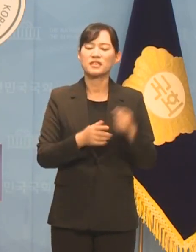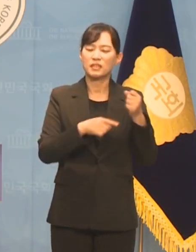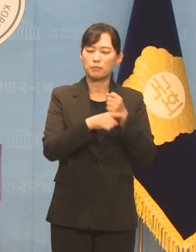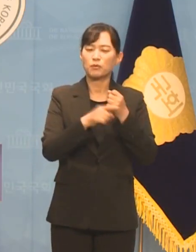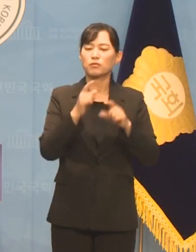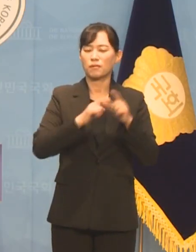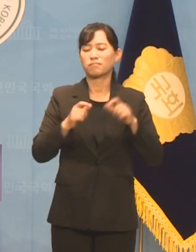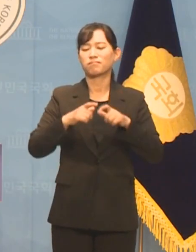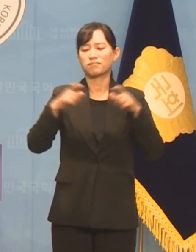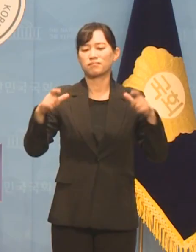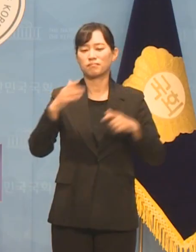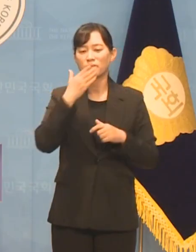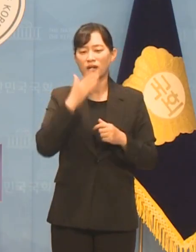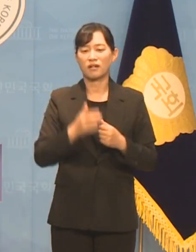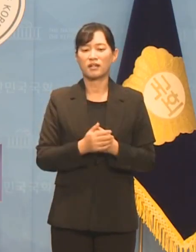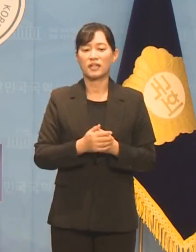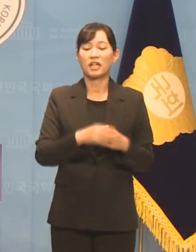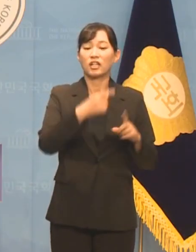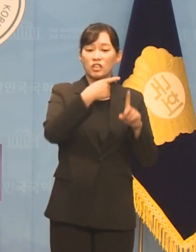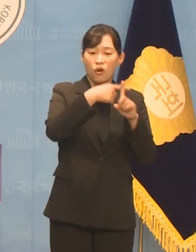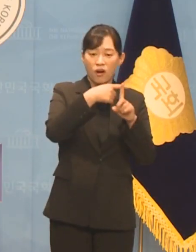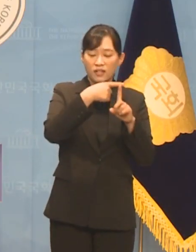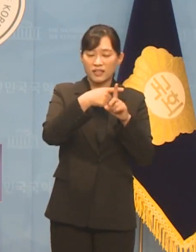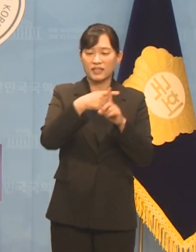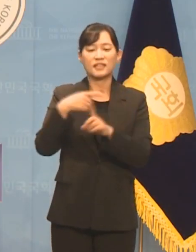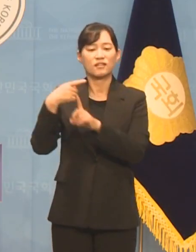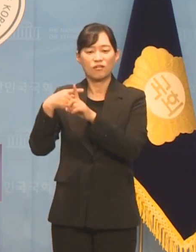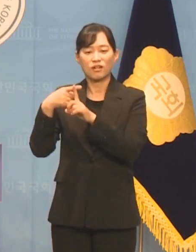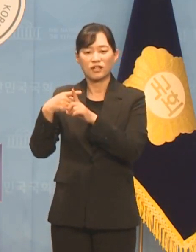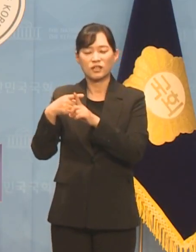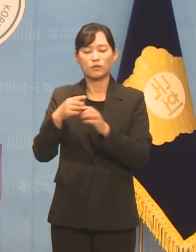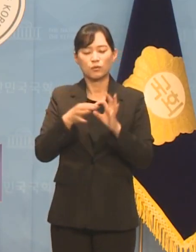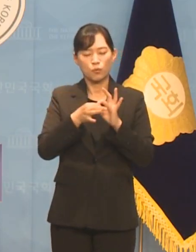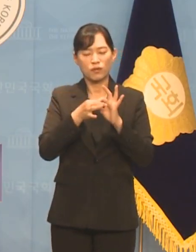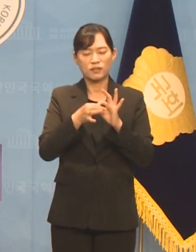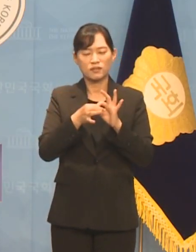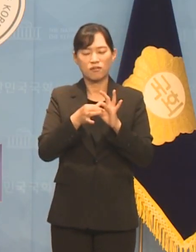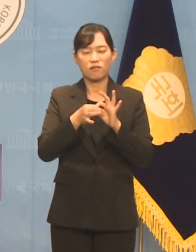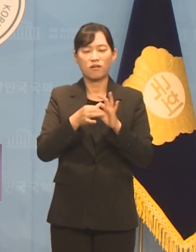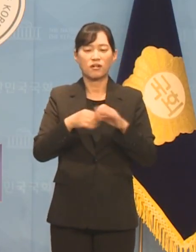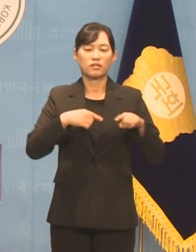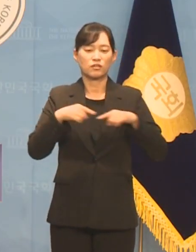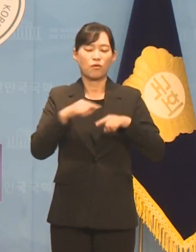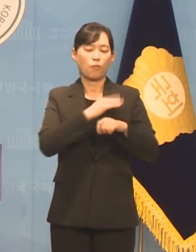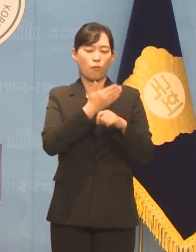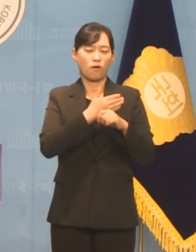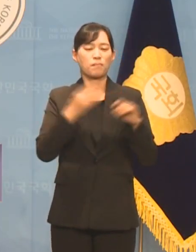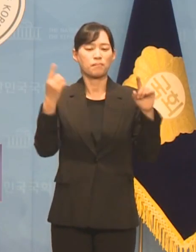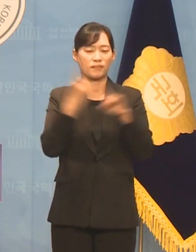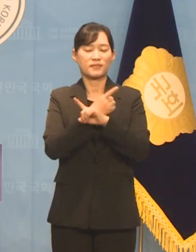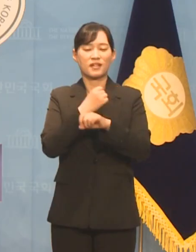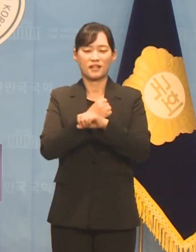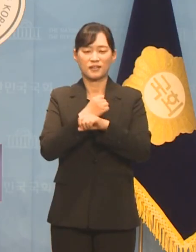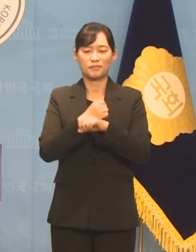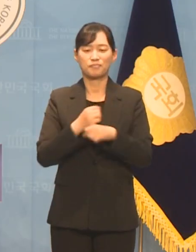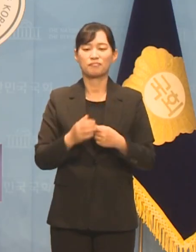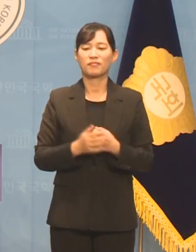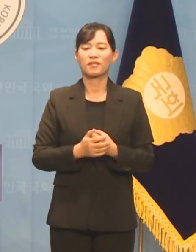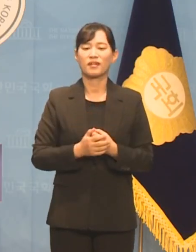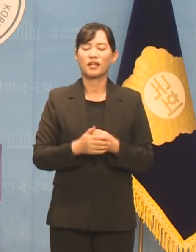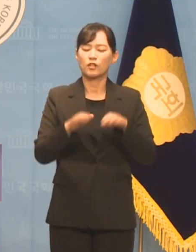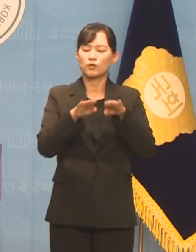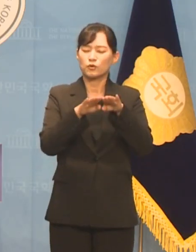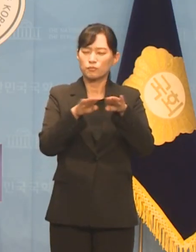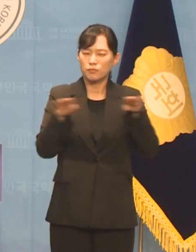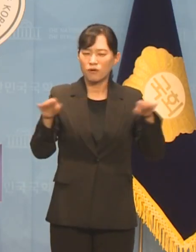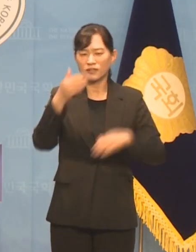확장할 수 있습니다. 더하기를 통해 압도적 정권 교체를 해내겠습니다. 더하기 캠프는 수평